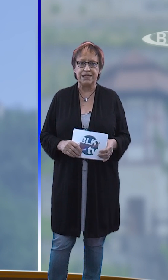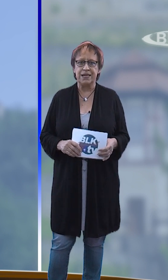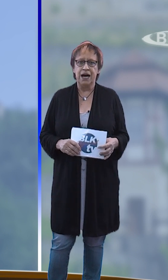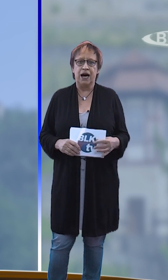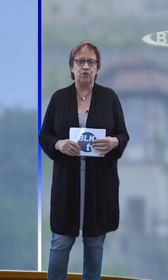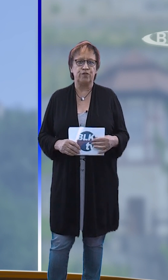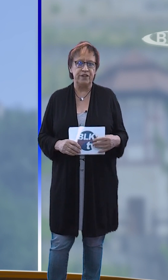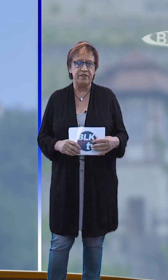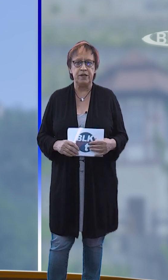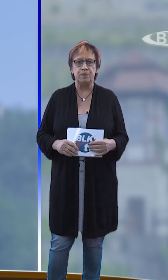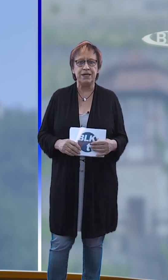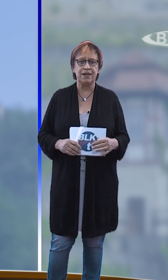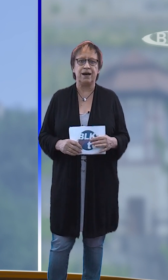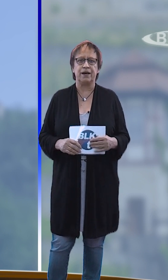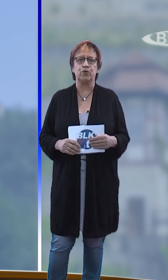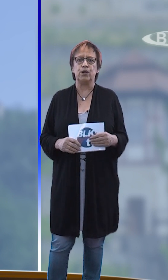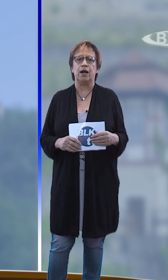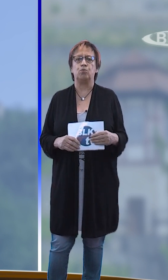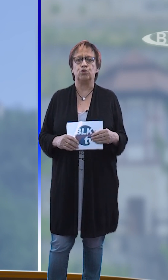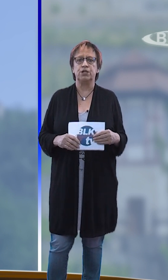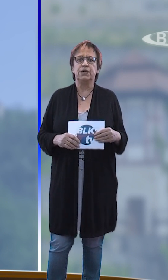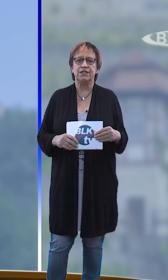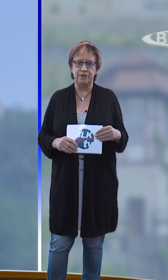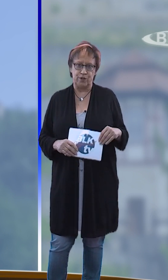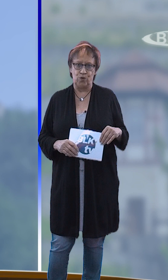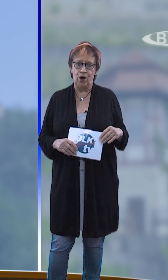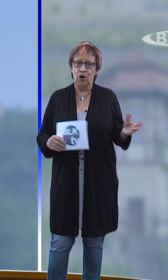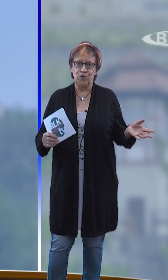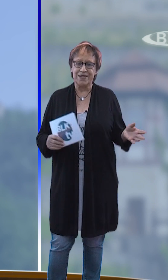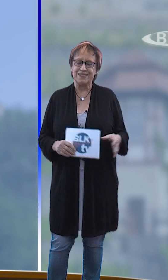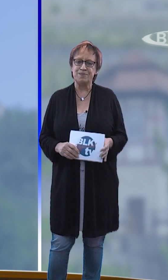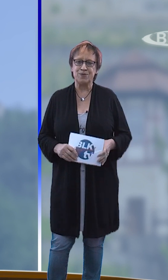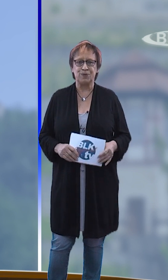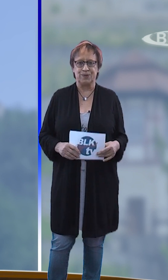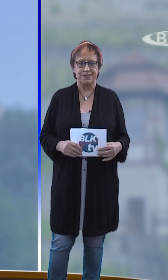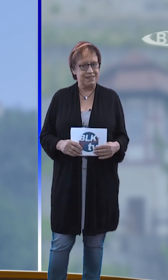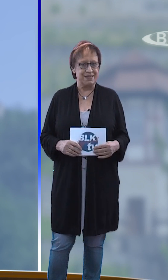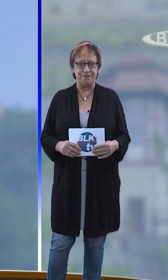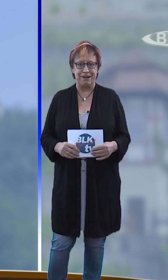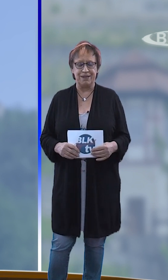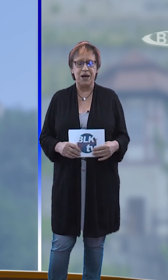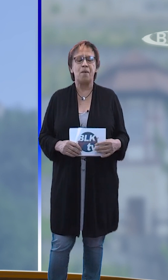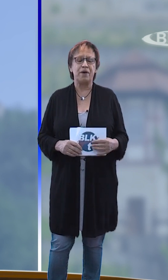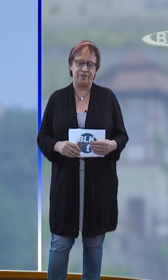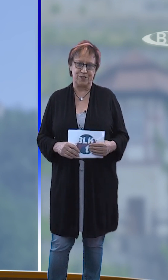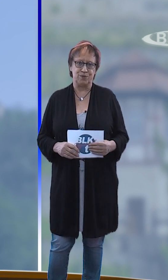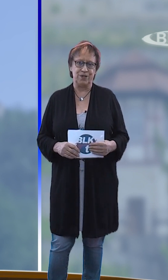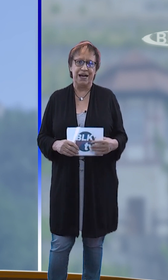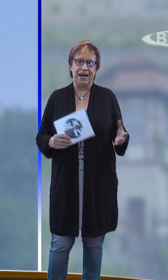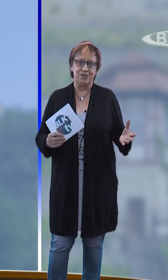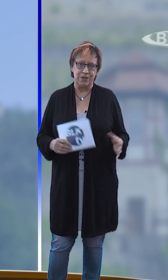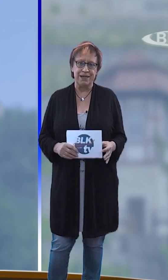bis dahin auf www bka regional punkt tv oder sie besuchen uns ganz einfach bei